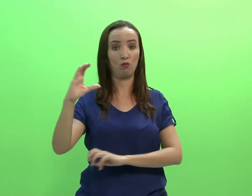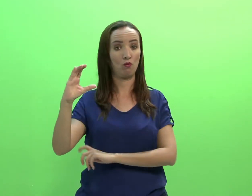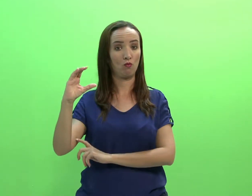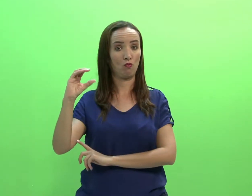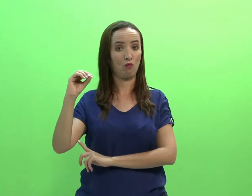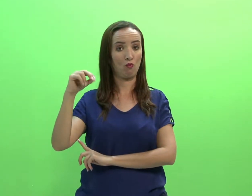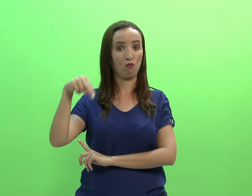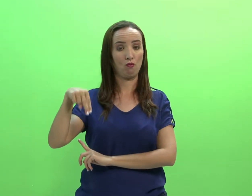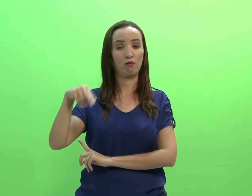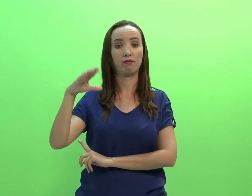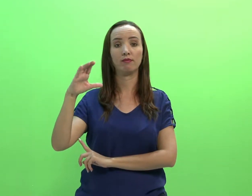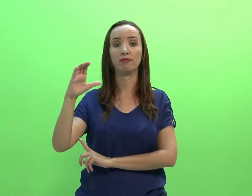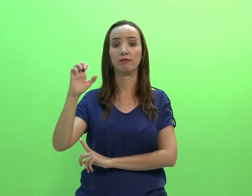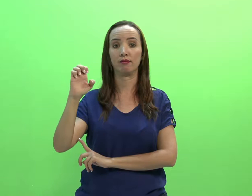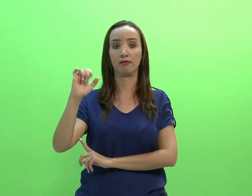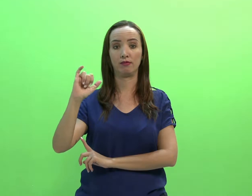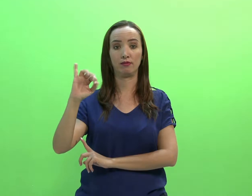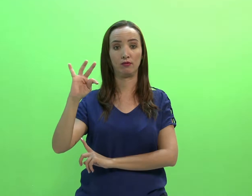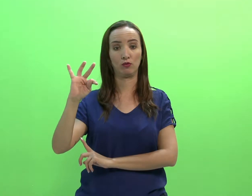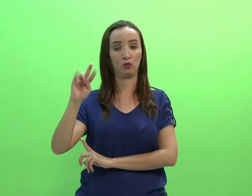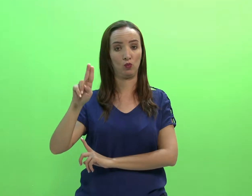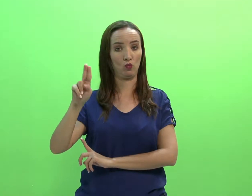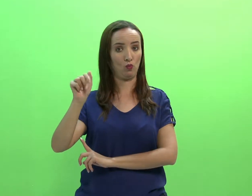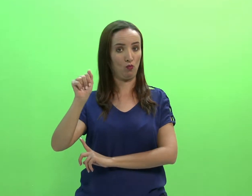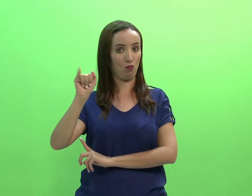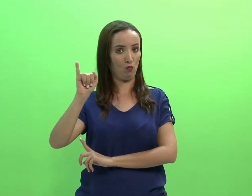e a citação conceitual.